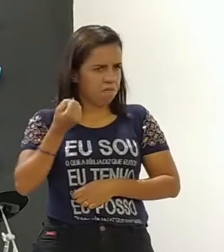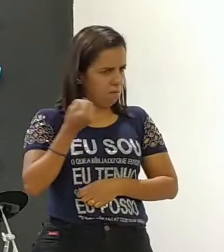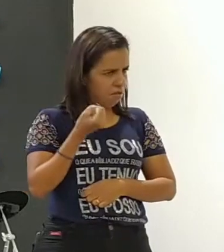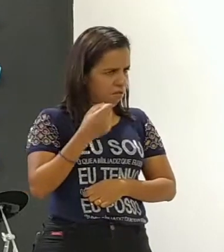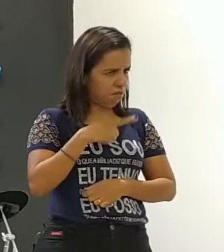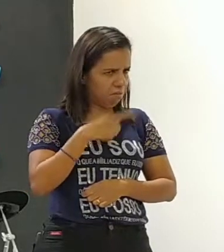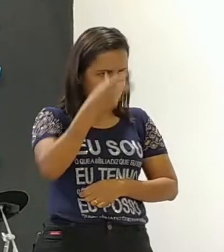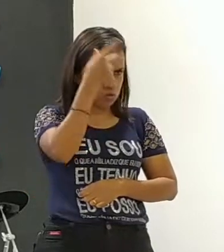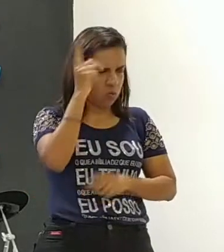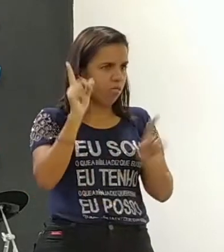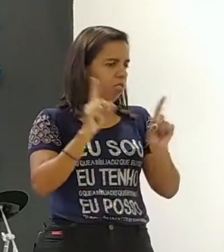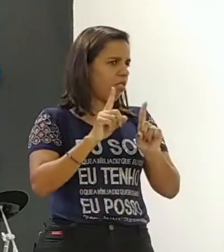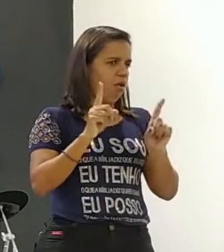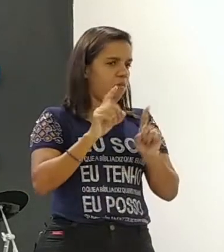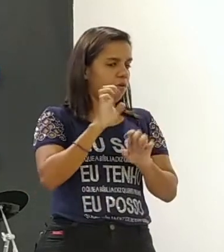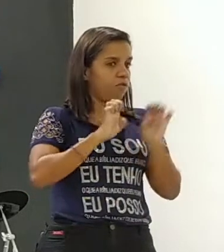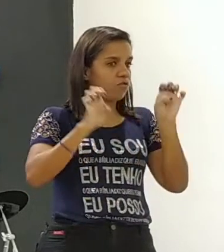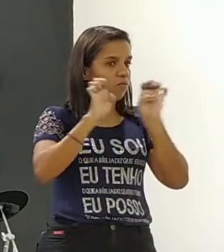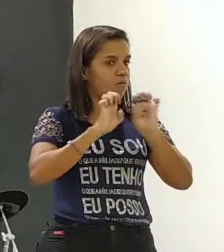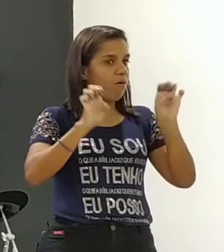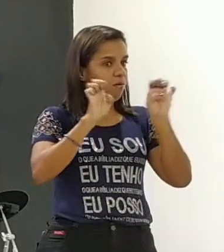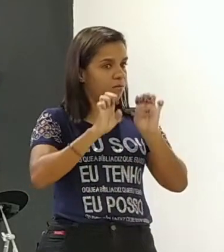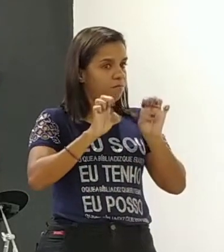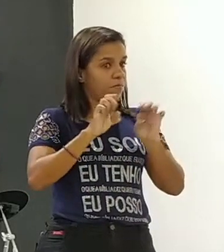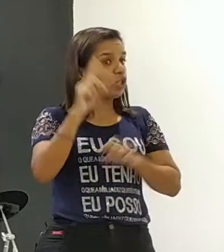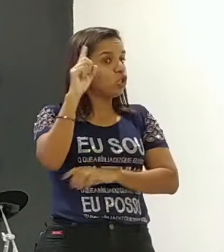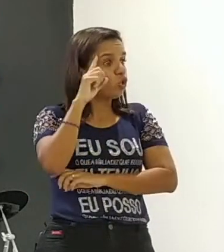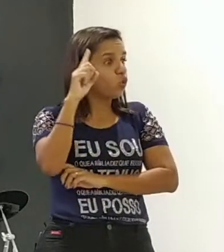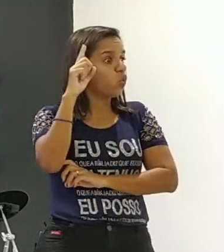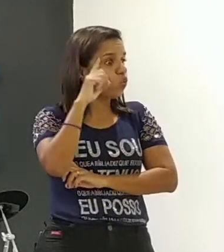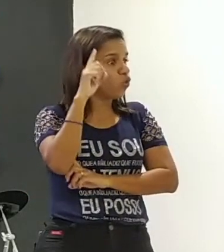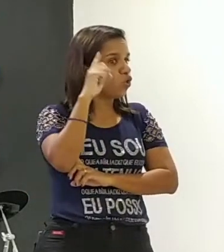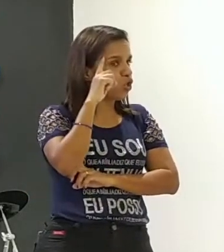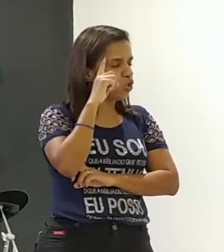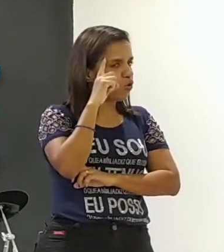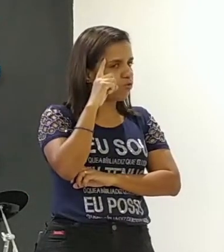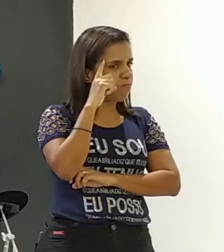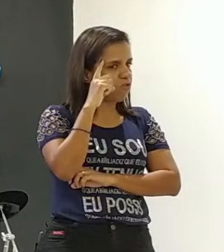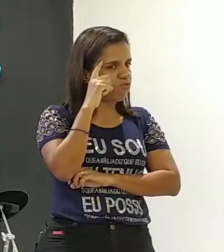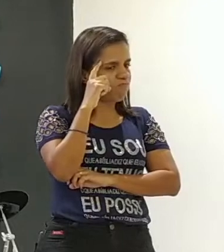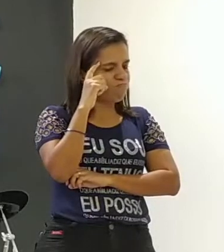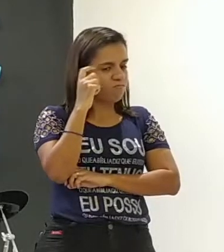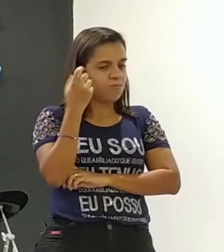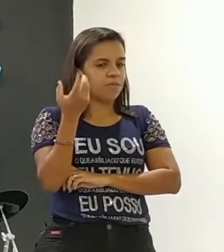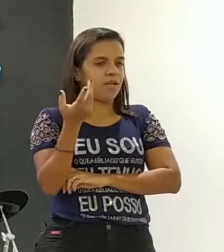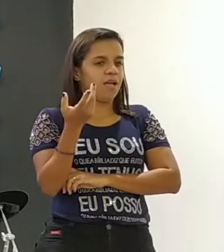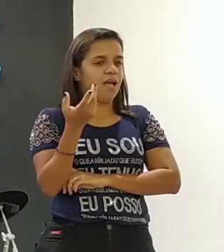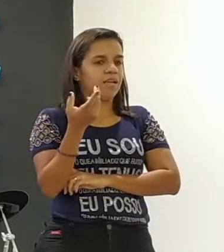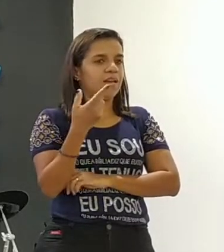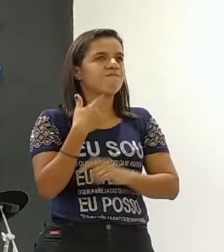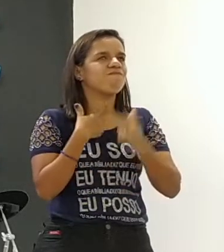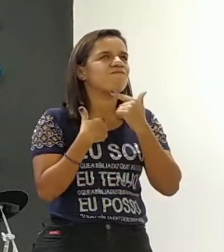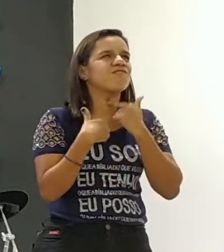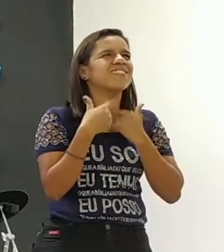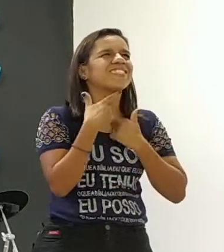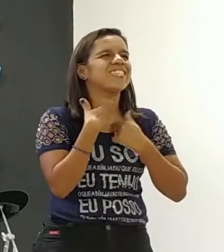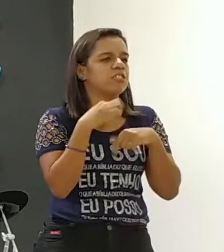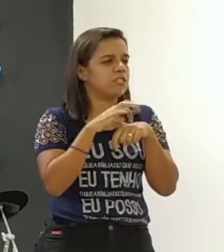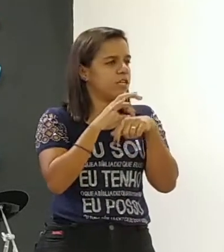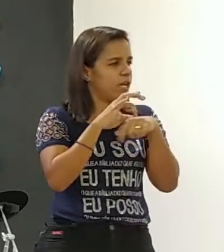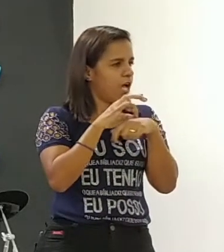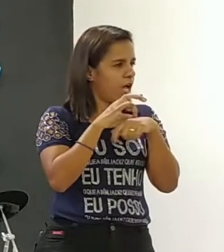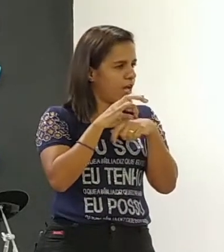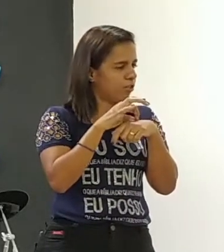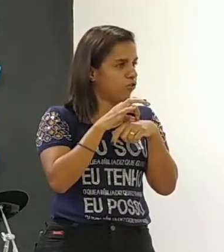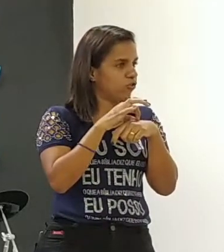do evangelho. Mas a gente pode todo dia matar aquela vontadezinha que a gente tem da carne,